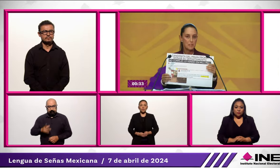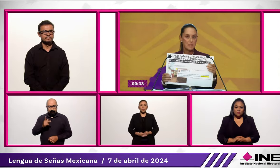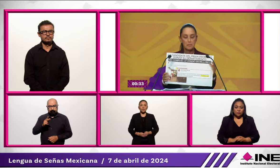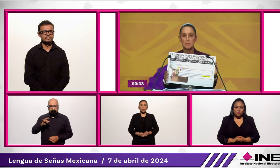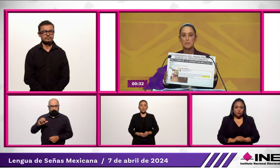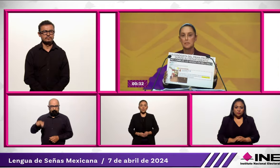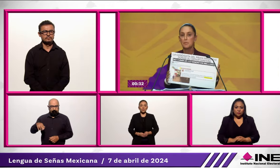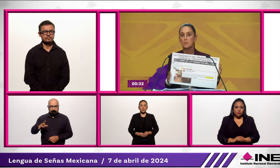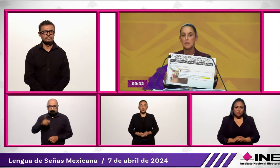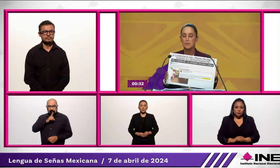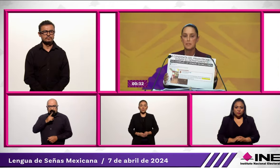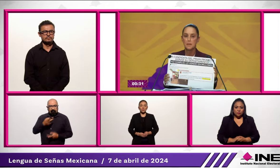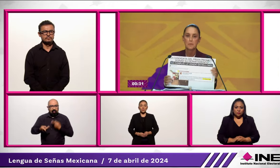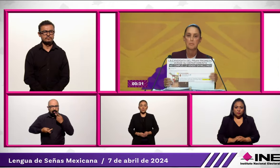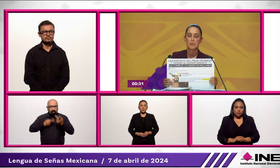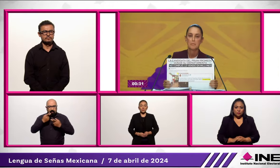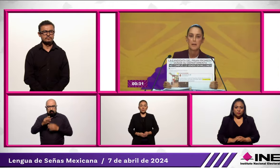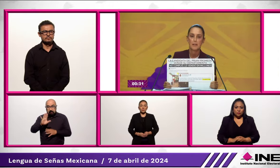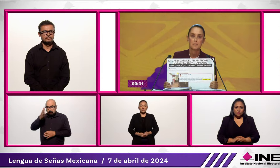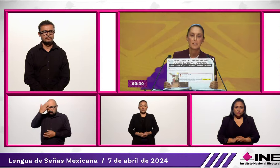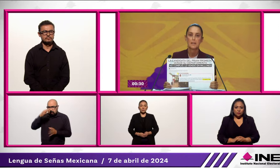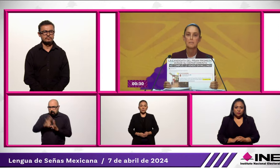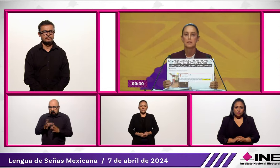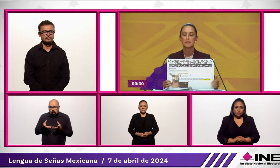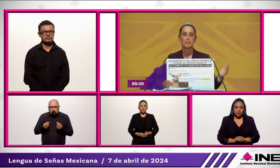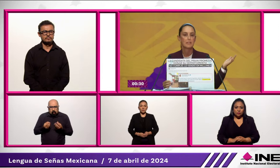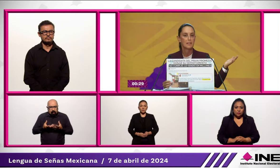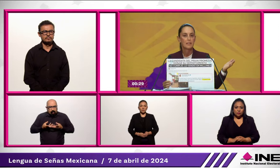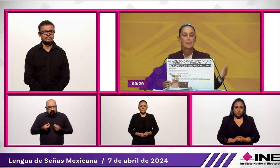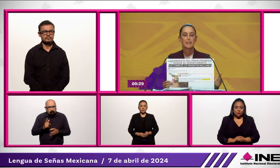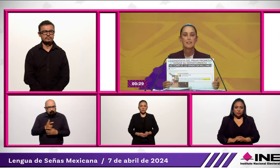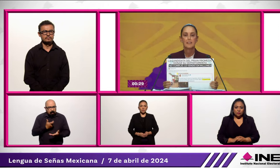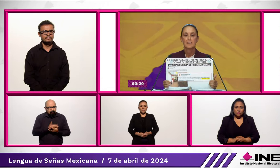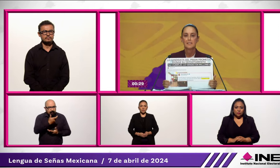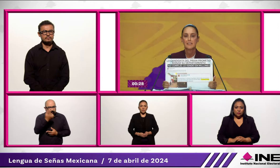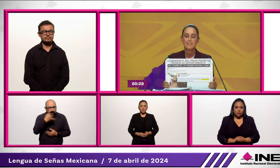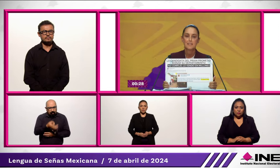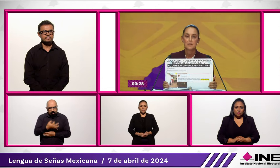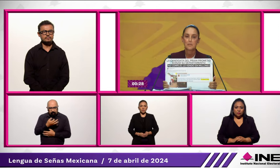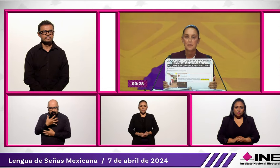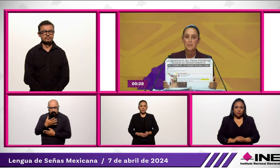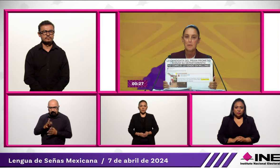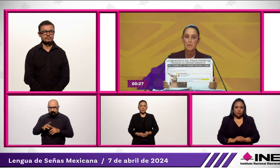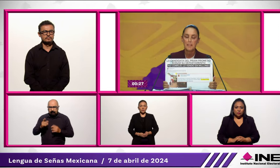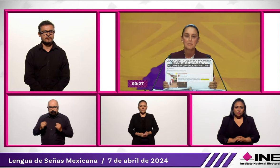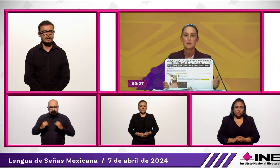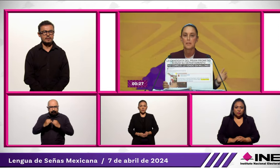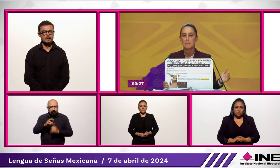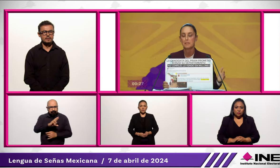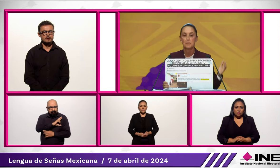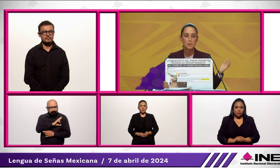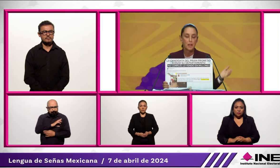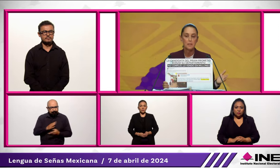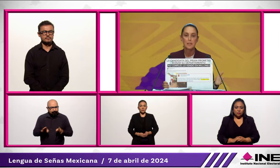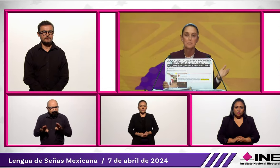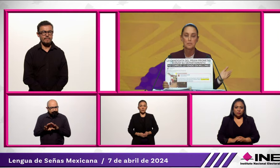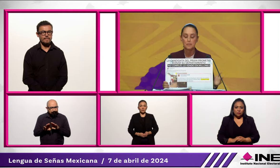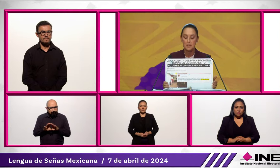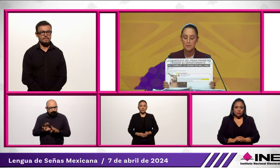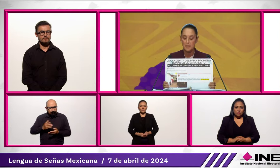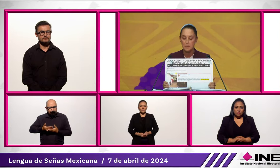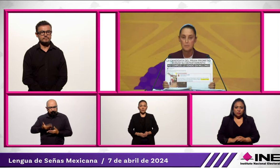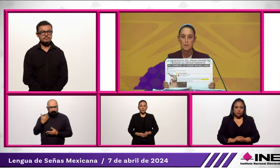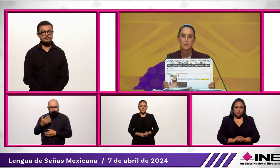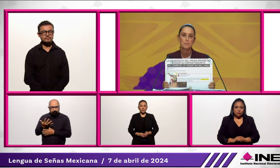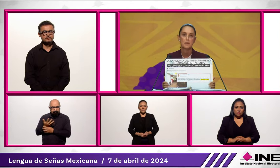dice muchas mentiras, porque no sé con cuánto dinero va a poder pagar los medicamentos en instituciones privadas, porque además, como ya lo dijimos,